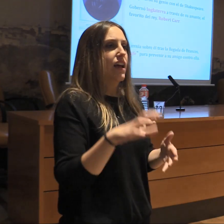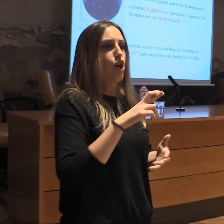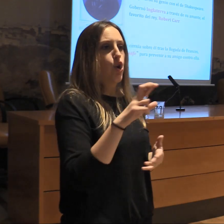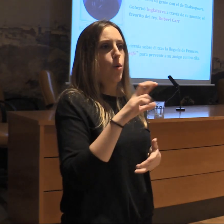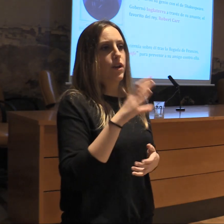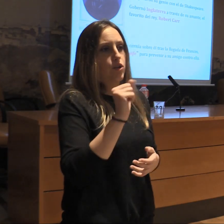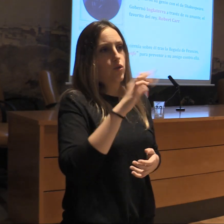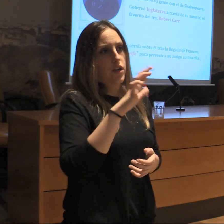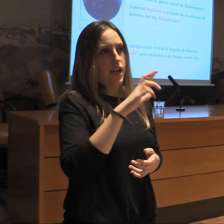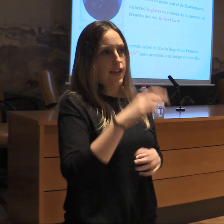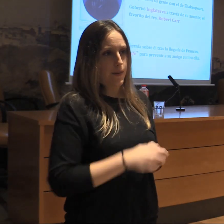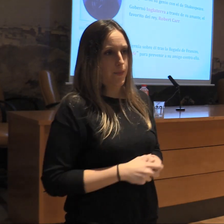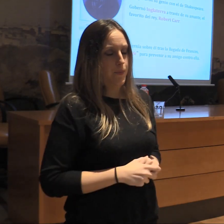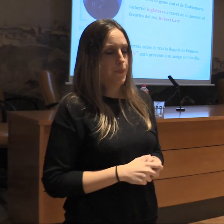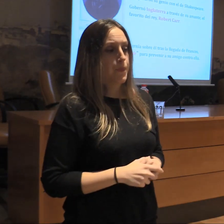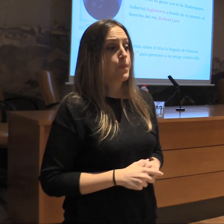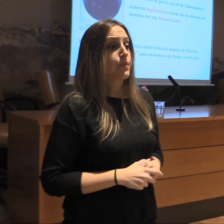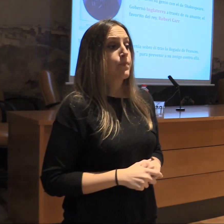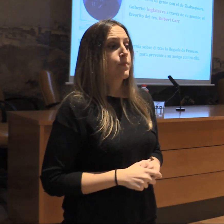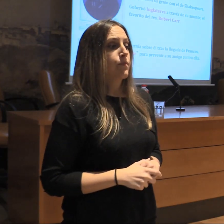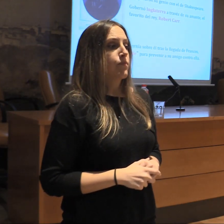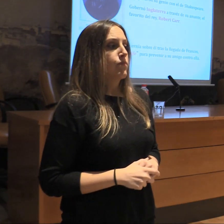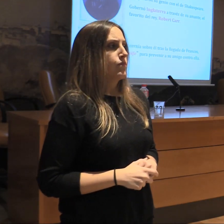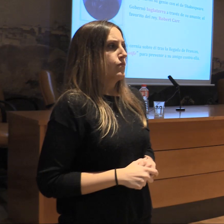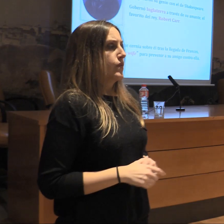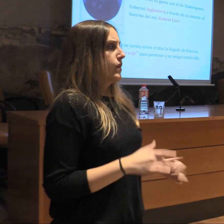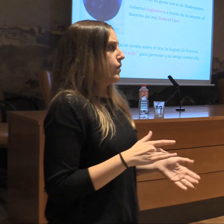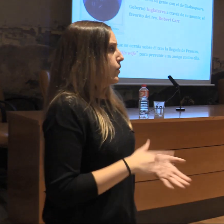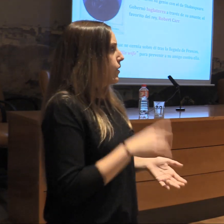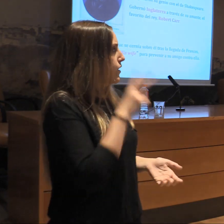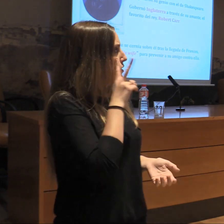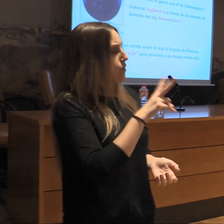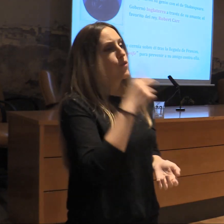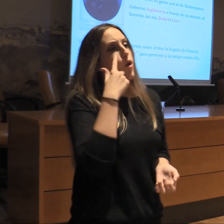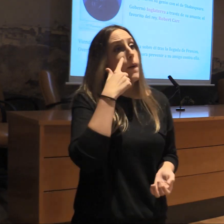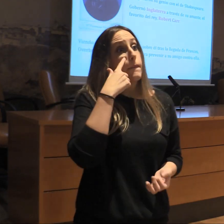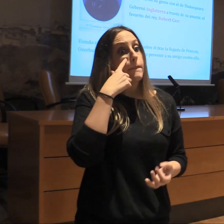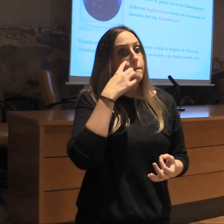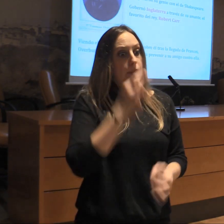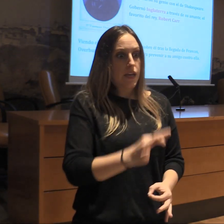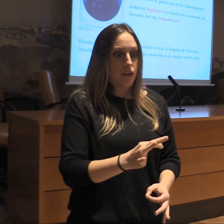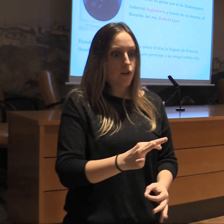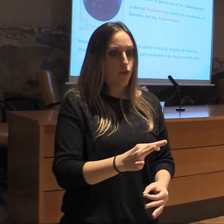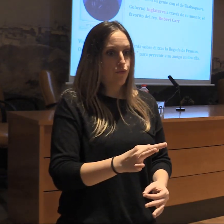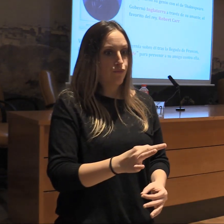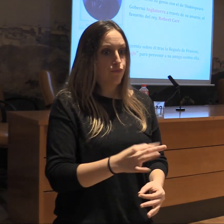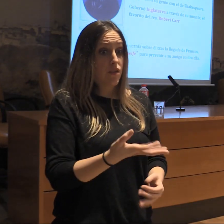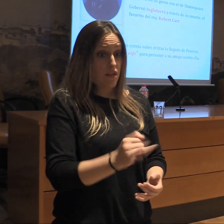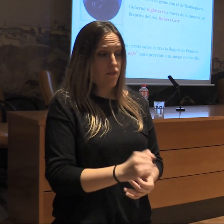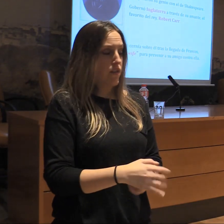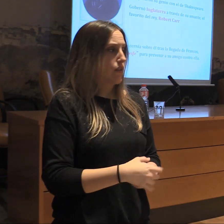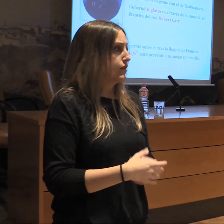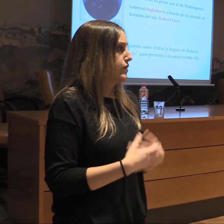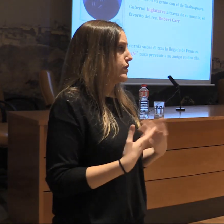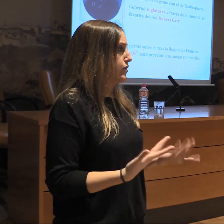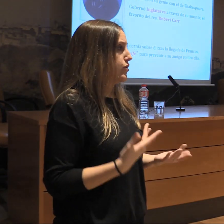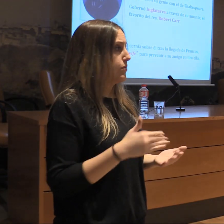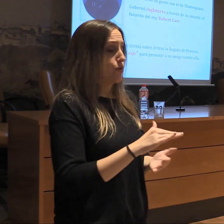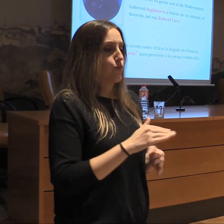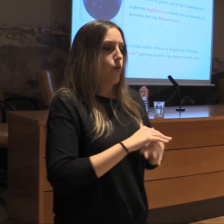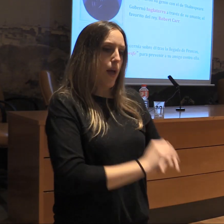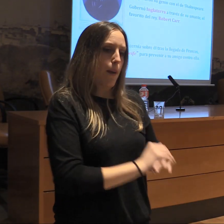Roberto Carr. Cuando vio el peligro que se cernía sobre su